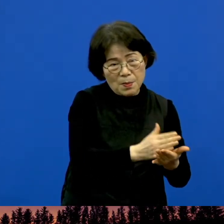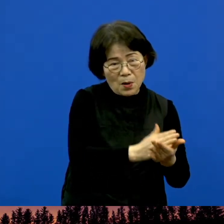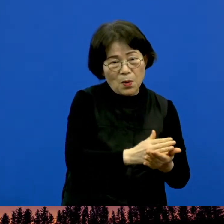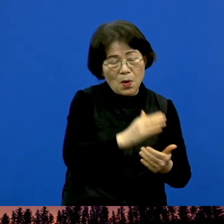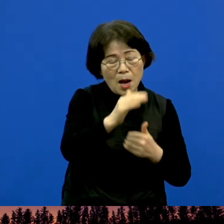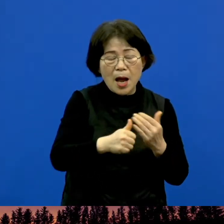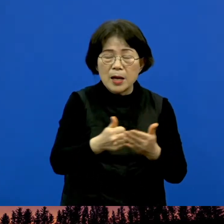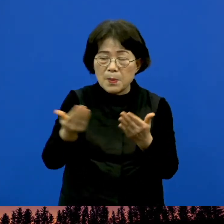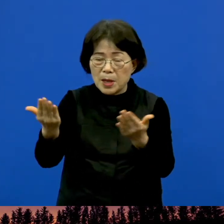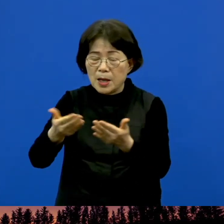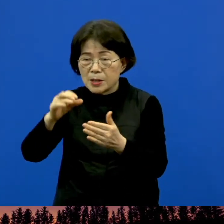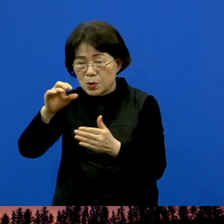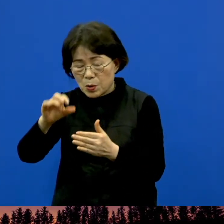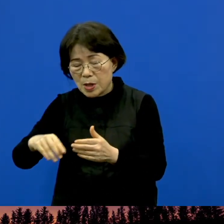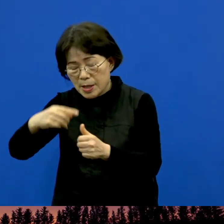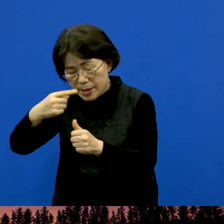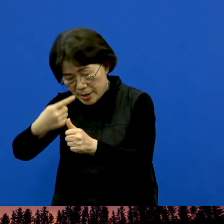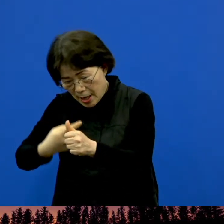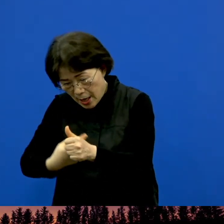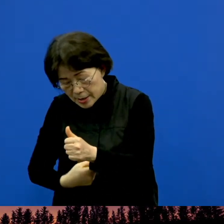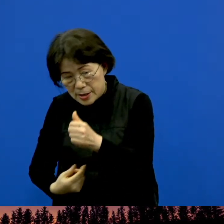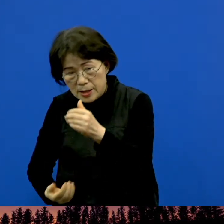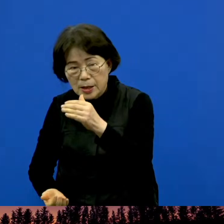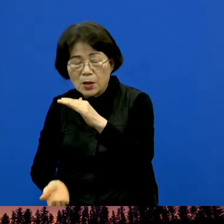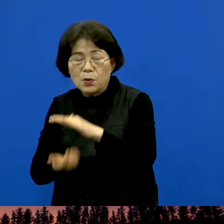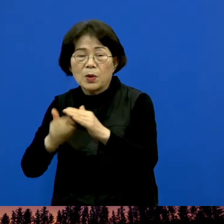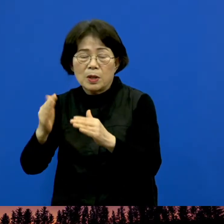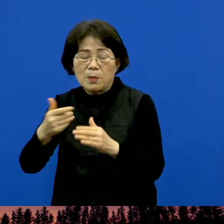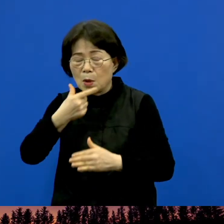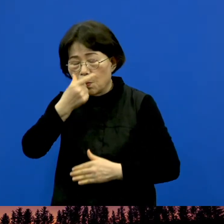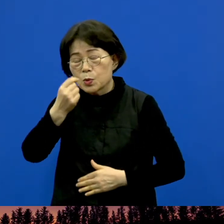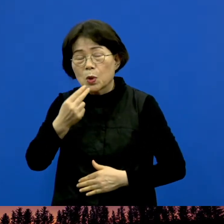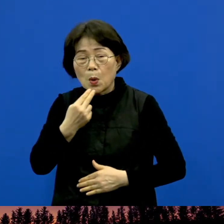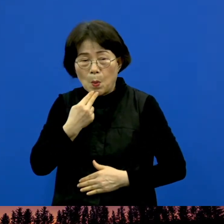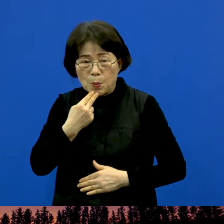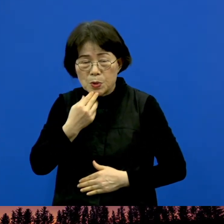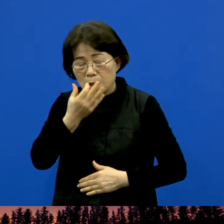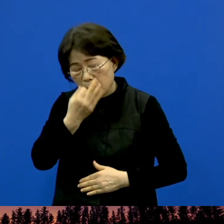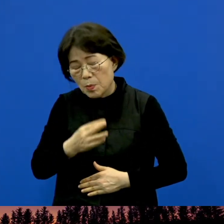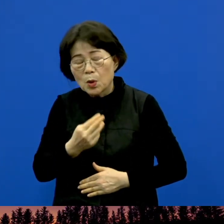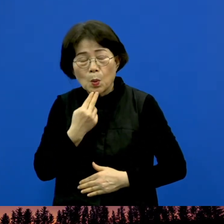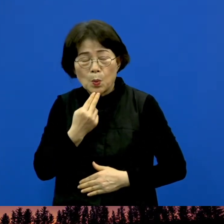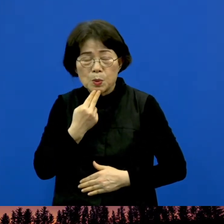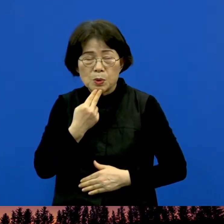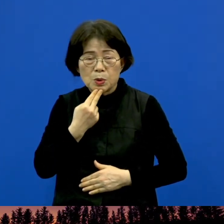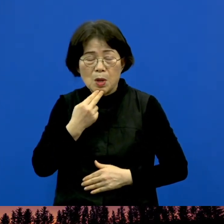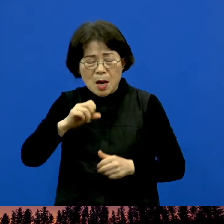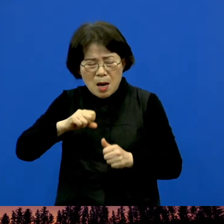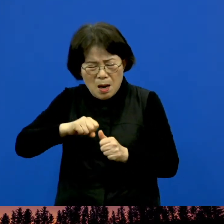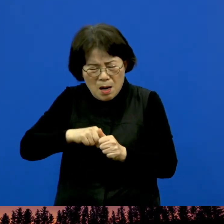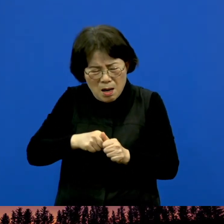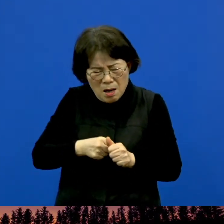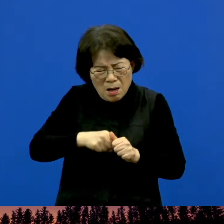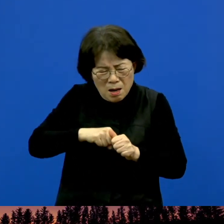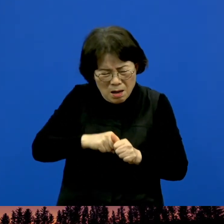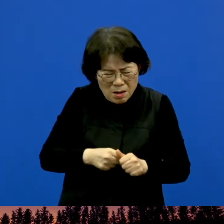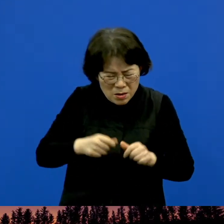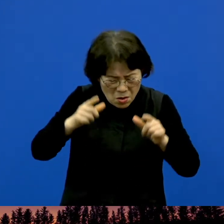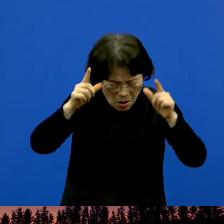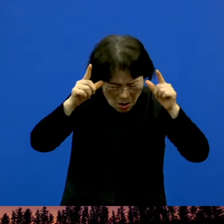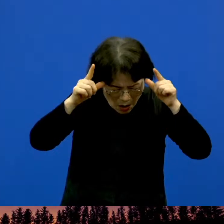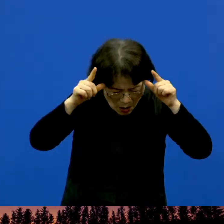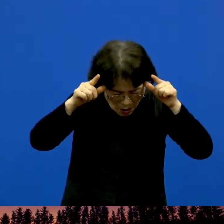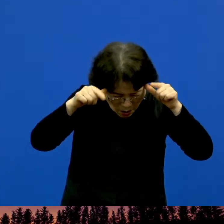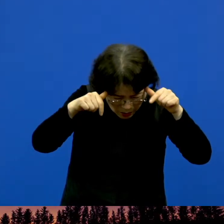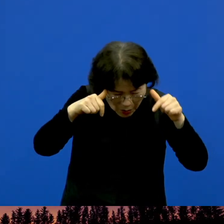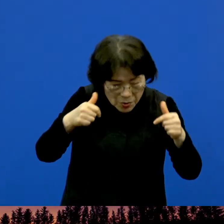하나님이 일하시는 곳에는 자연스럽게 되게 돼 있어요. 부족함이 없게 돼 있어요. 힘들지 않아야 돼요. 억지로 막 할 수 없이 막